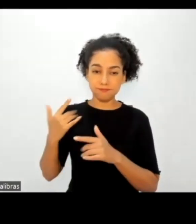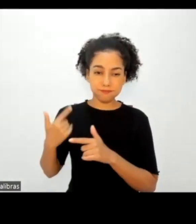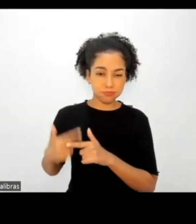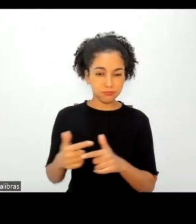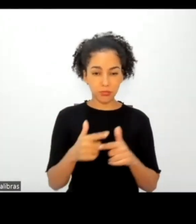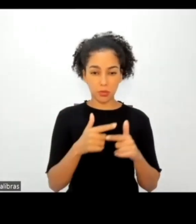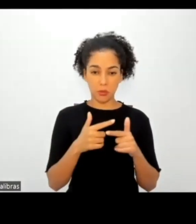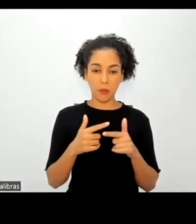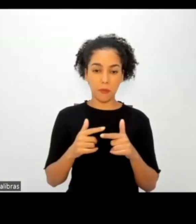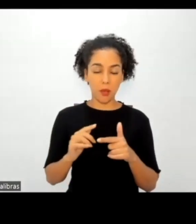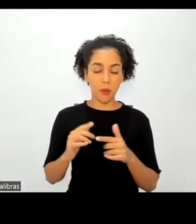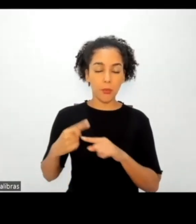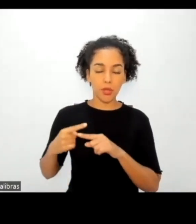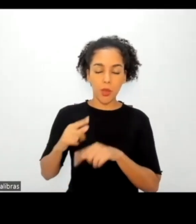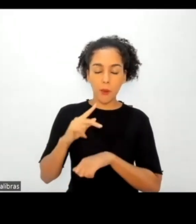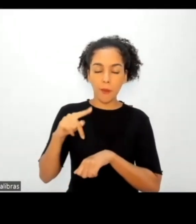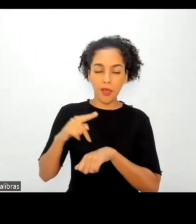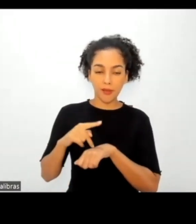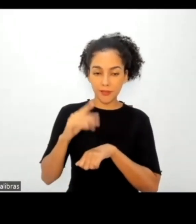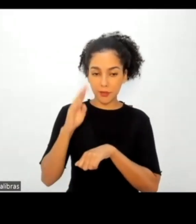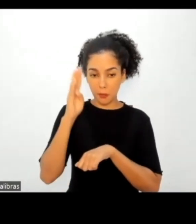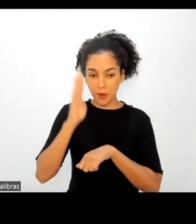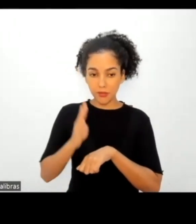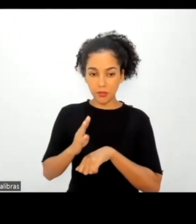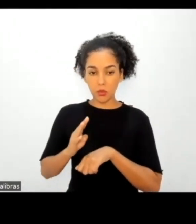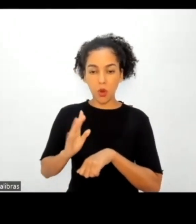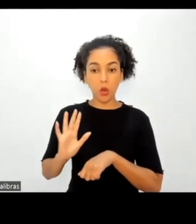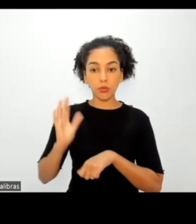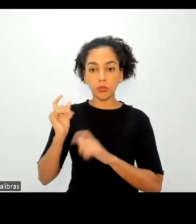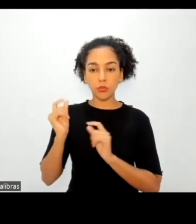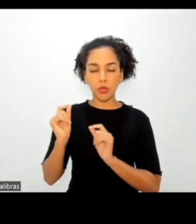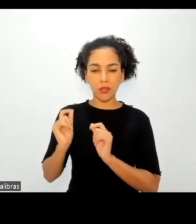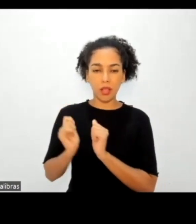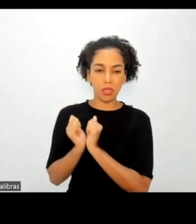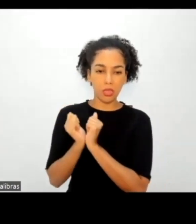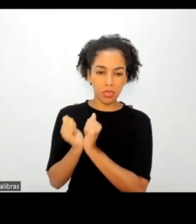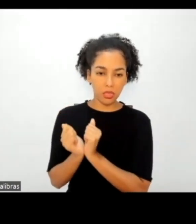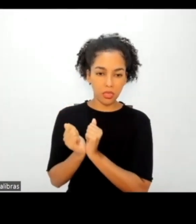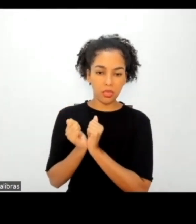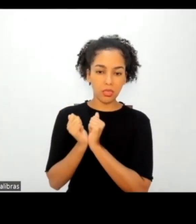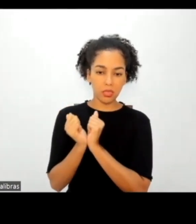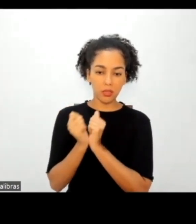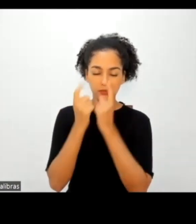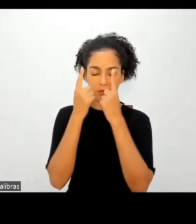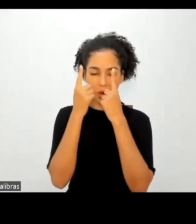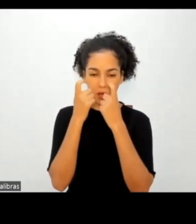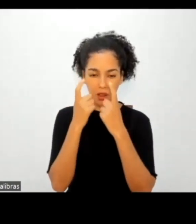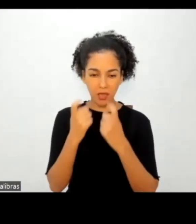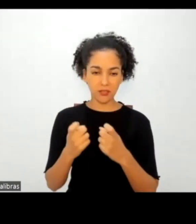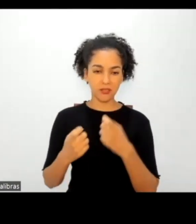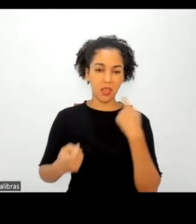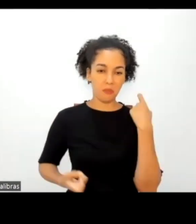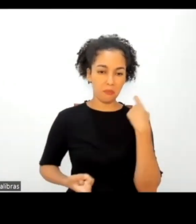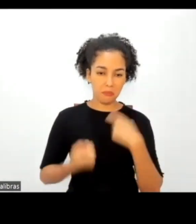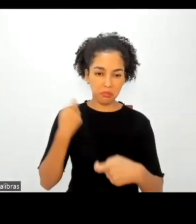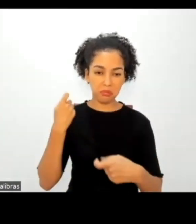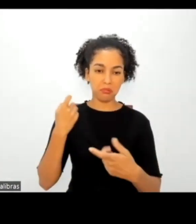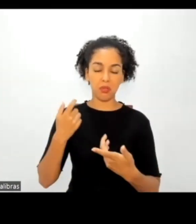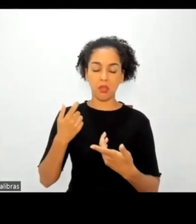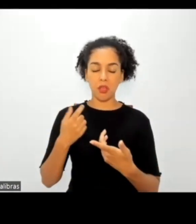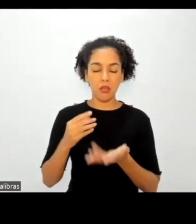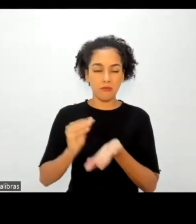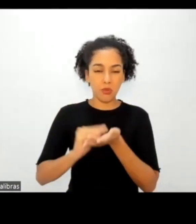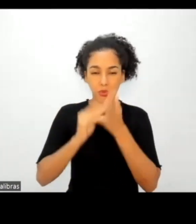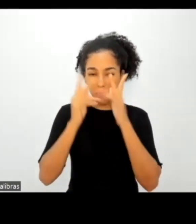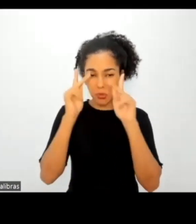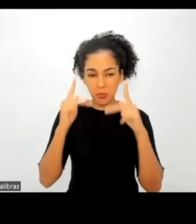partir do escravismo, né, da violência e do estupro colonial, na desumanização, genocídio, né,